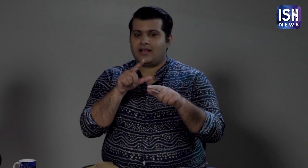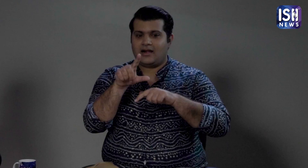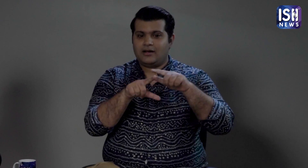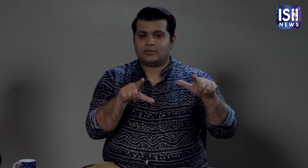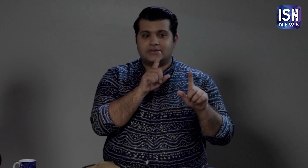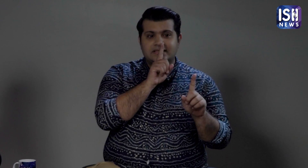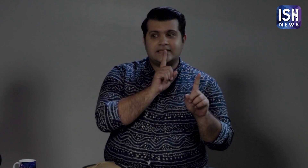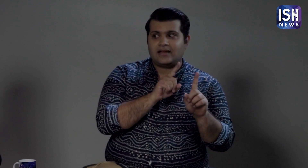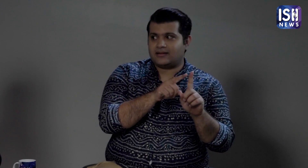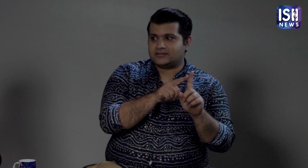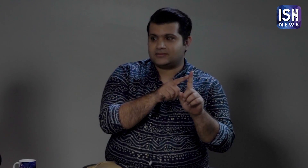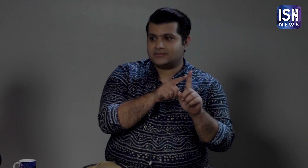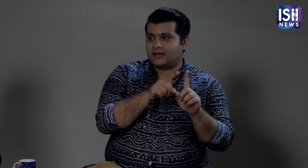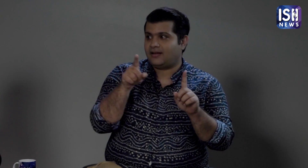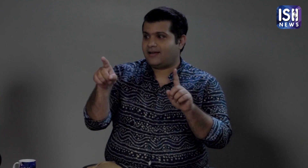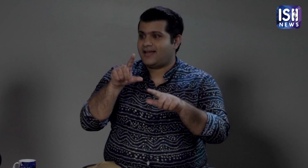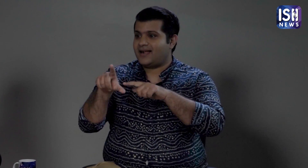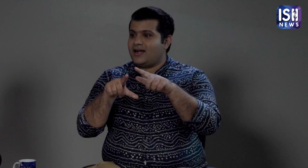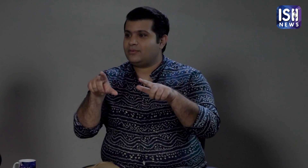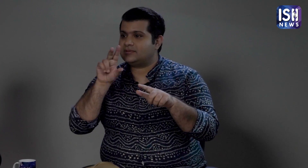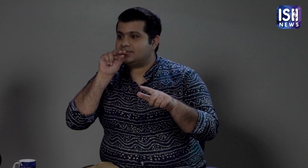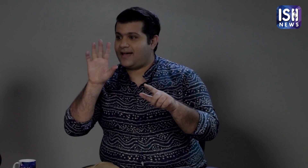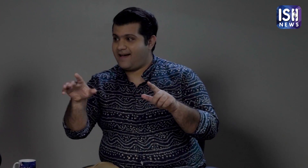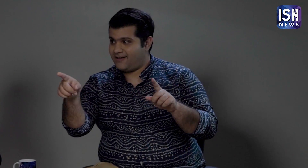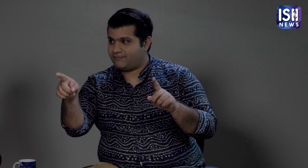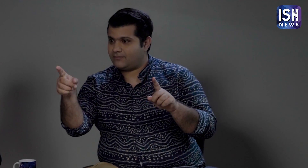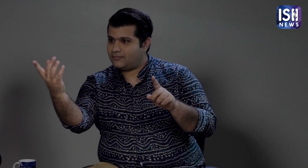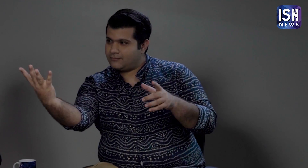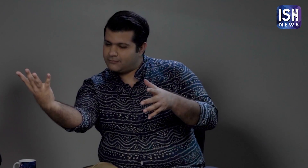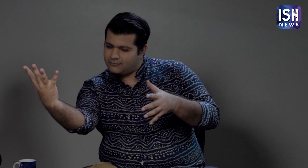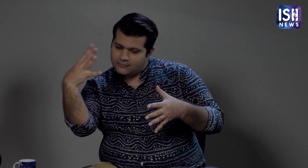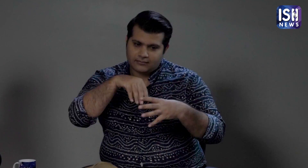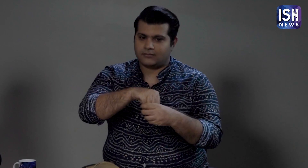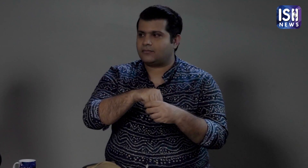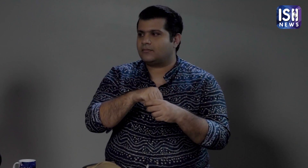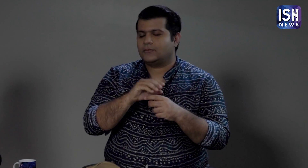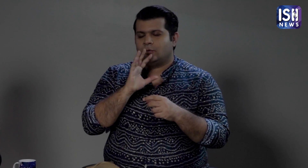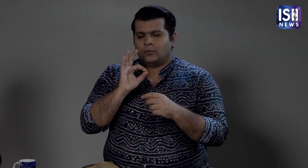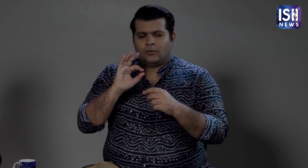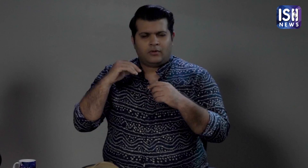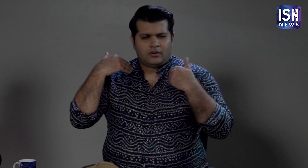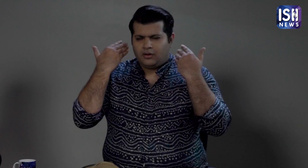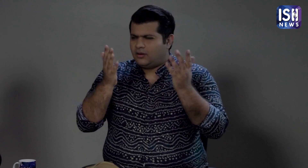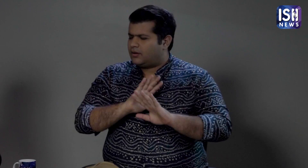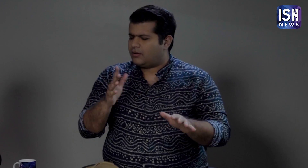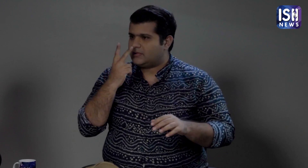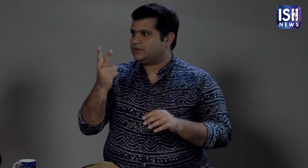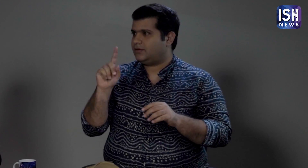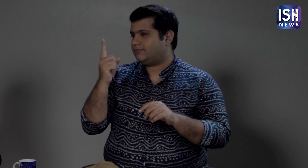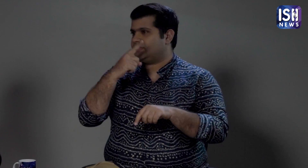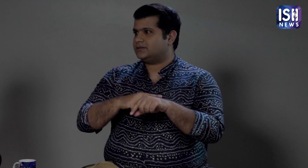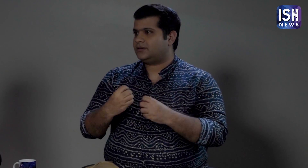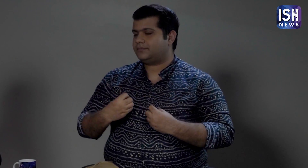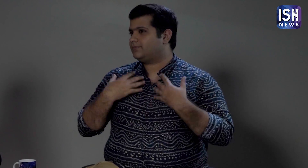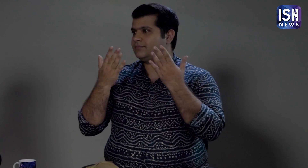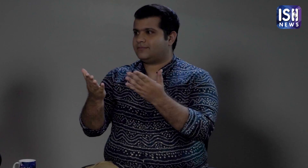वंडरफुल वंडरफुल। ये तो ऐसा हो गया, ये साइलेंट लैंग्वेज है और ये हियरिंग लैंग्वेज है, हम दोनों को मर्ज करके एक